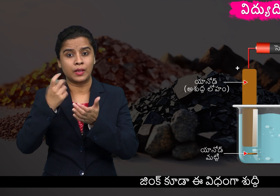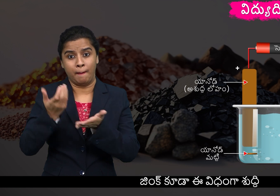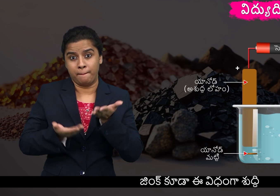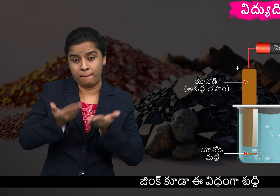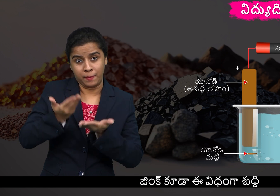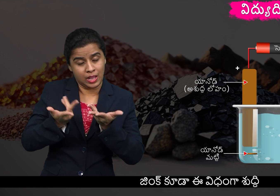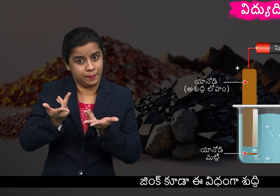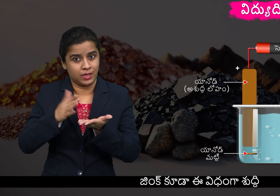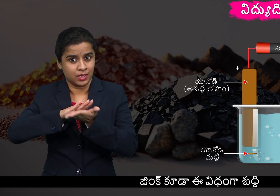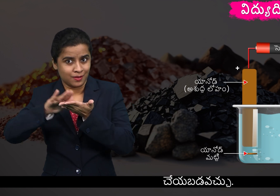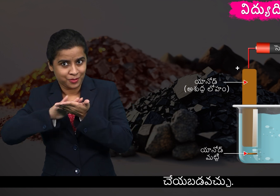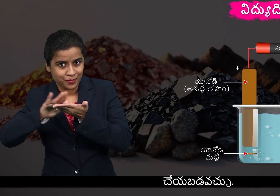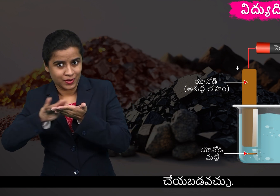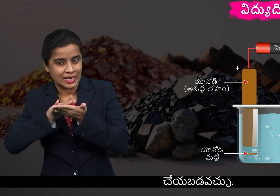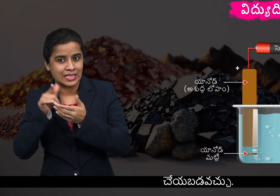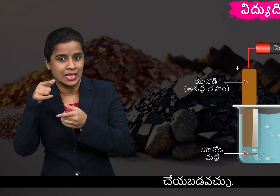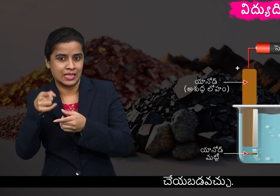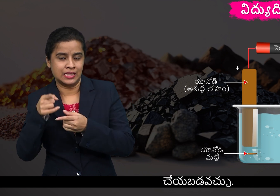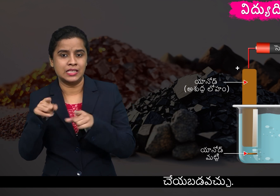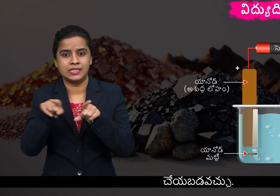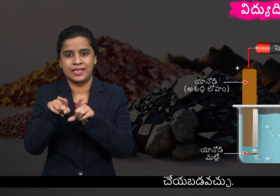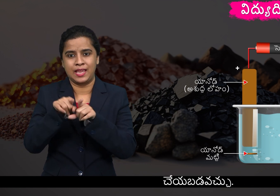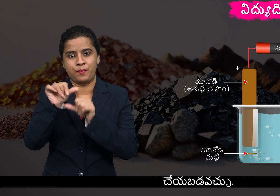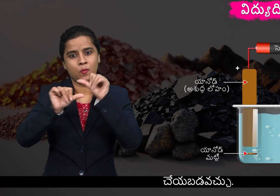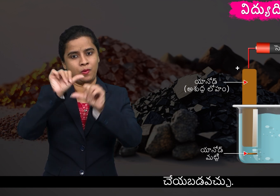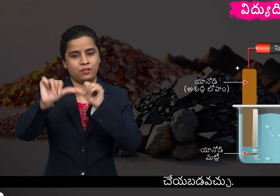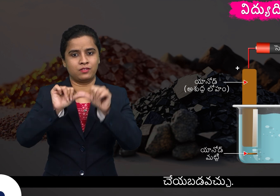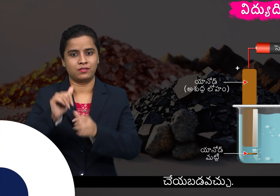జింక్ కూడా ఈ విధంగా శుద్ధి చేయబడవచ్చు.